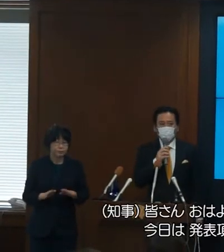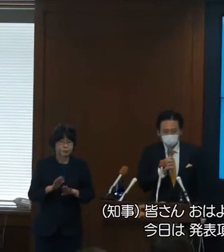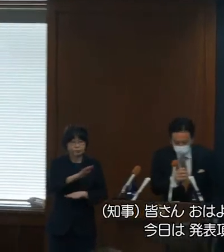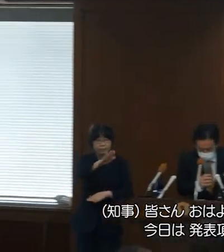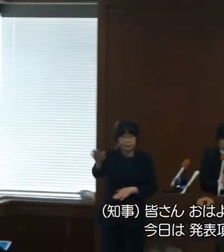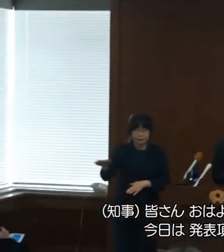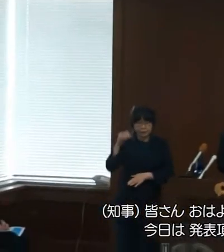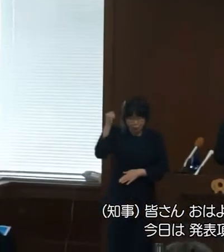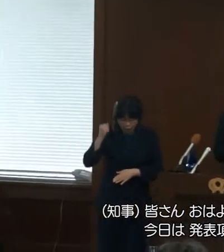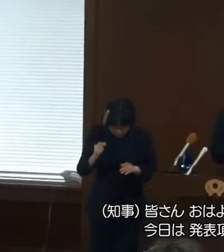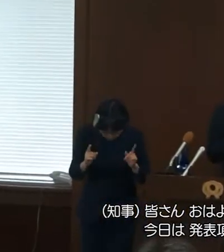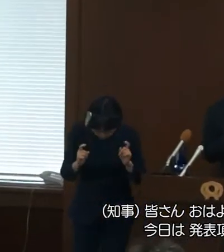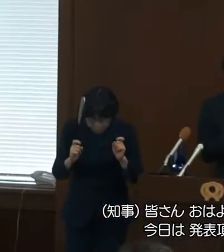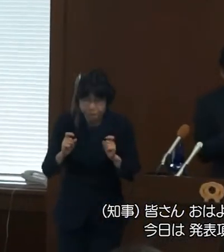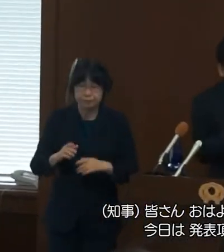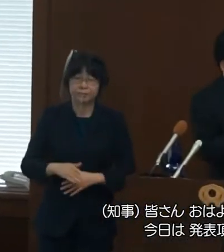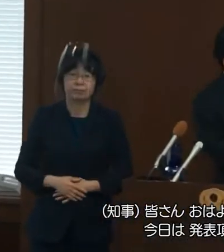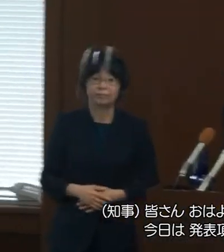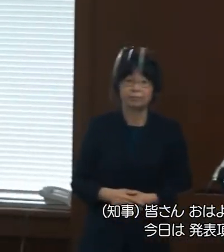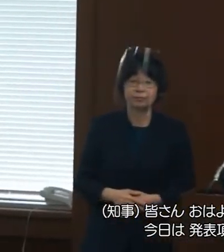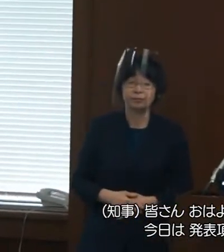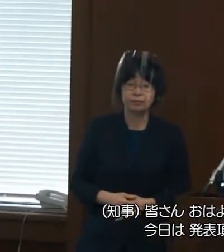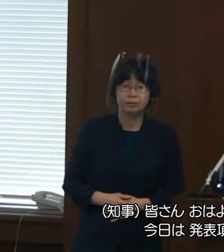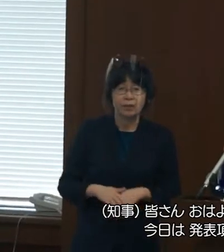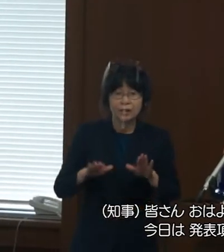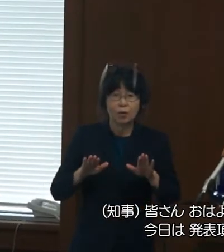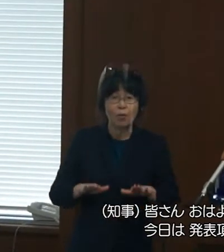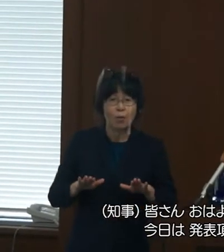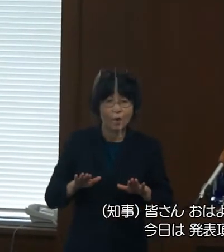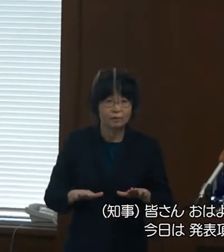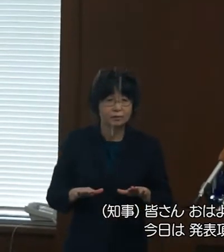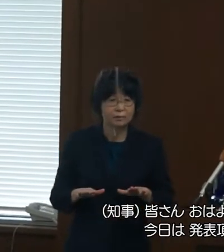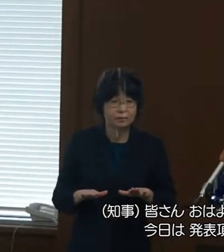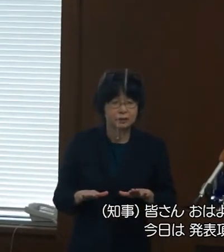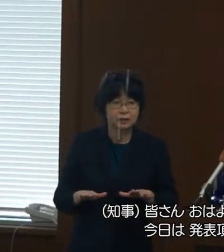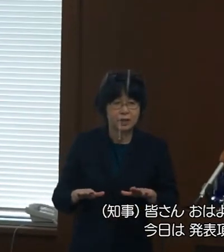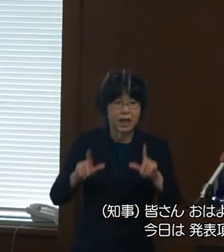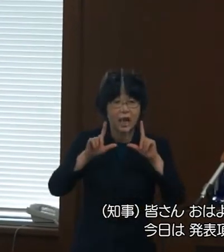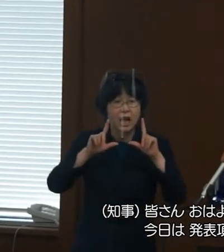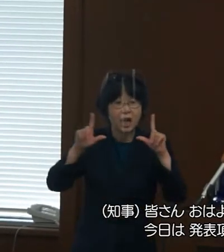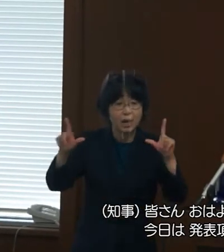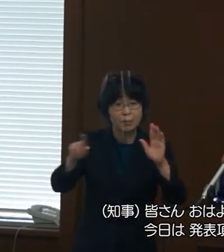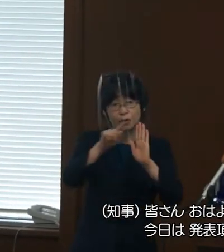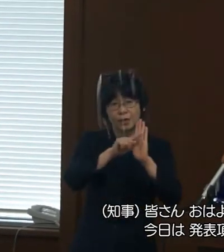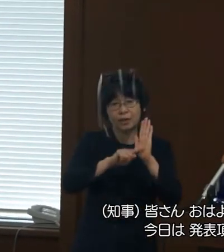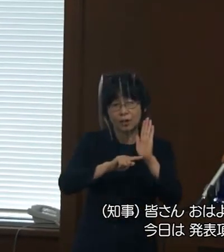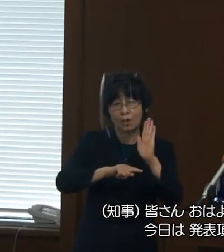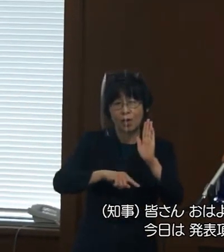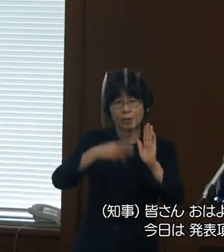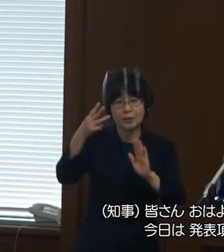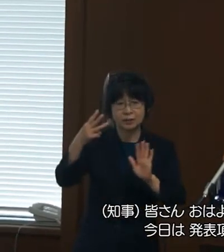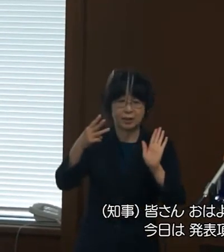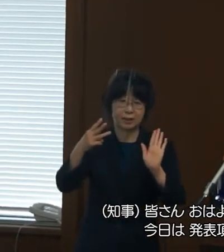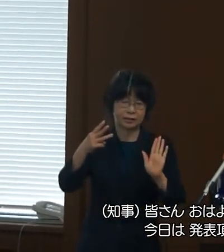皆さんおはようございます。今日は発表項目は3件でございます。